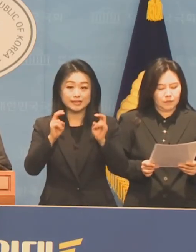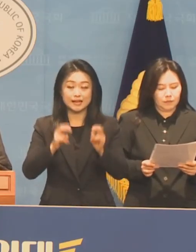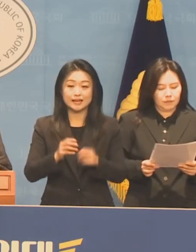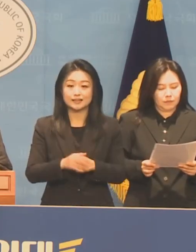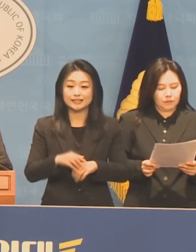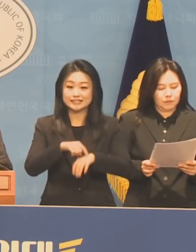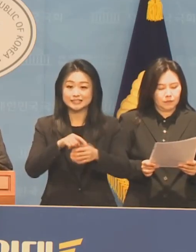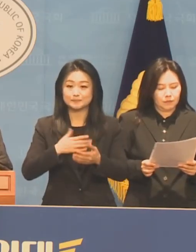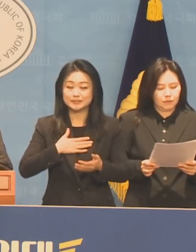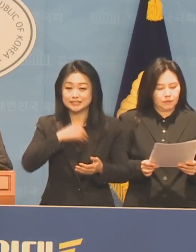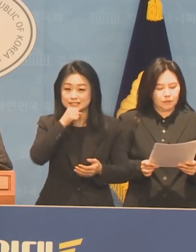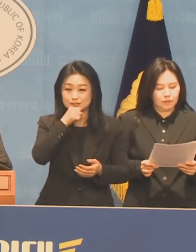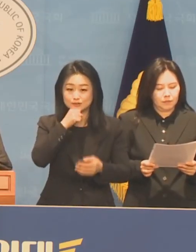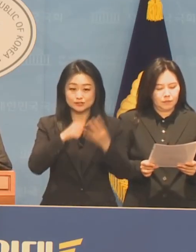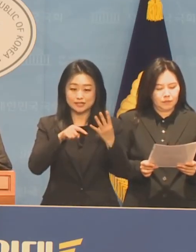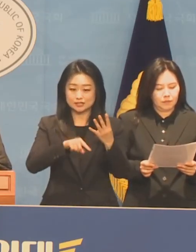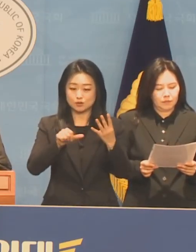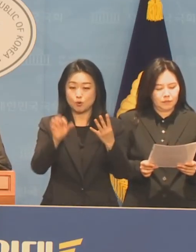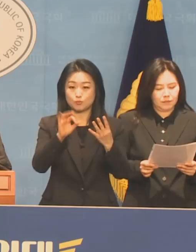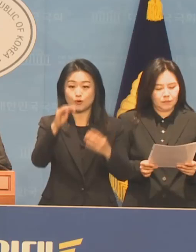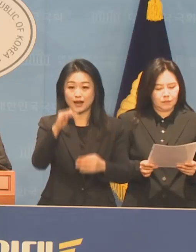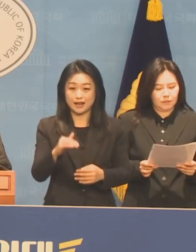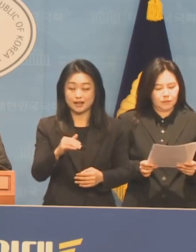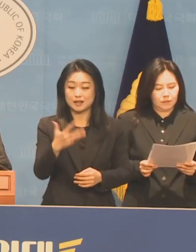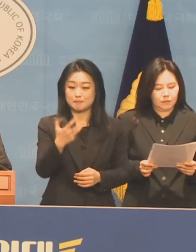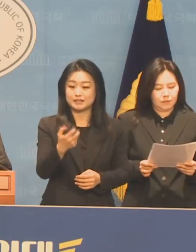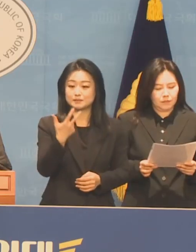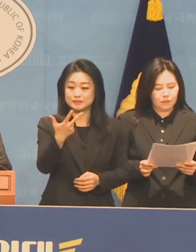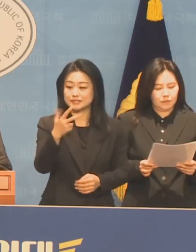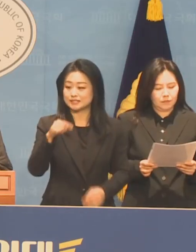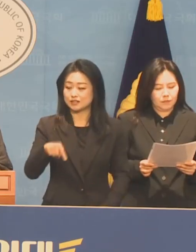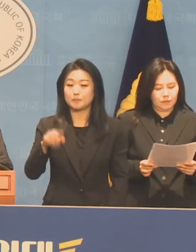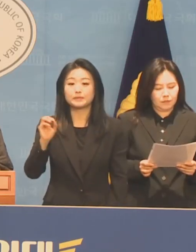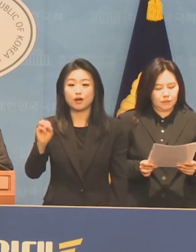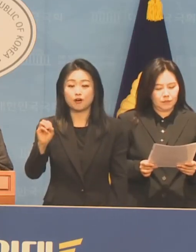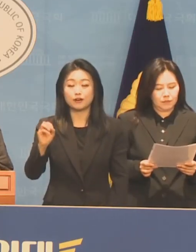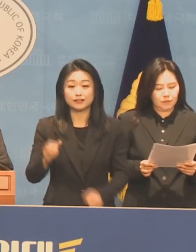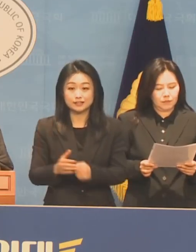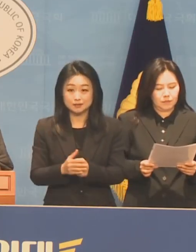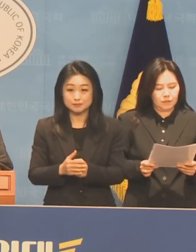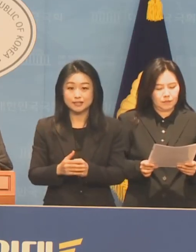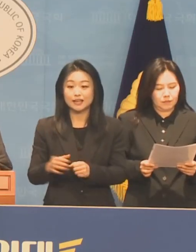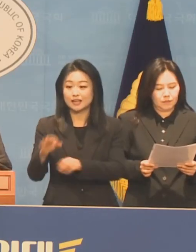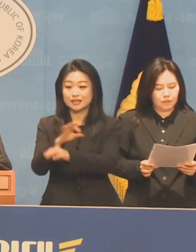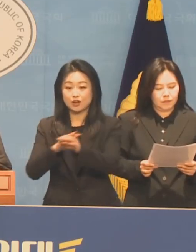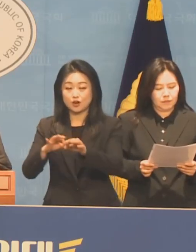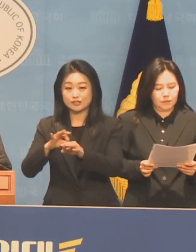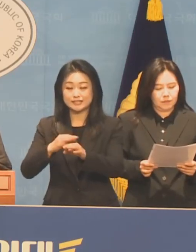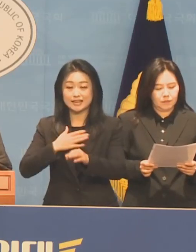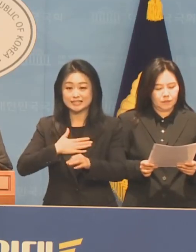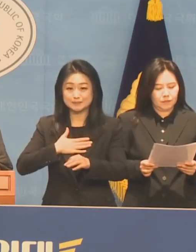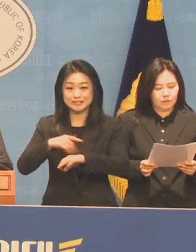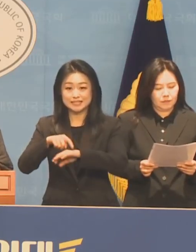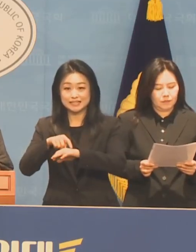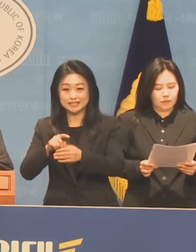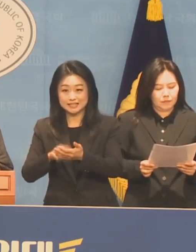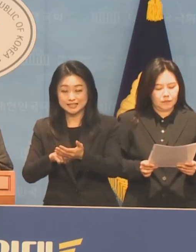11월 대비 4.5포인트 하락한 87.0으로 경제 심리 지수 역시